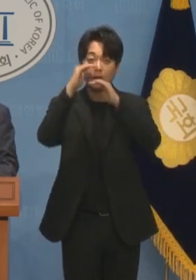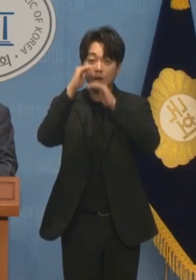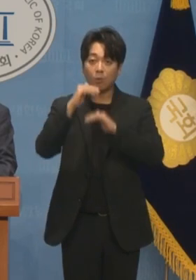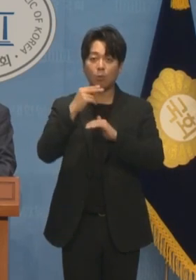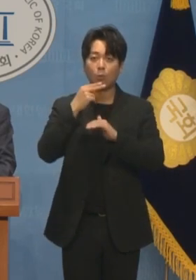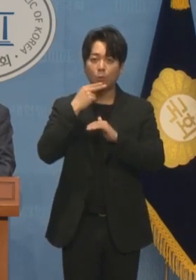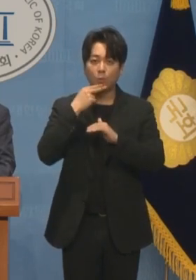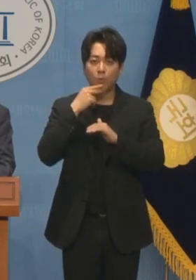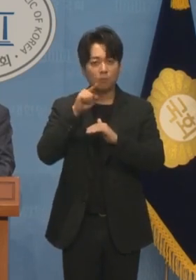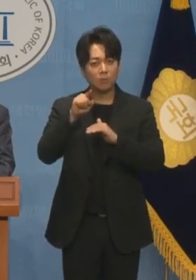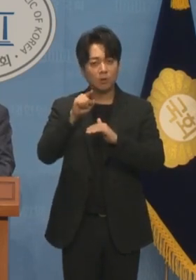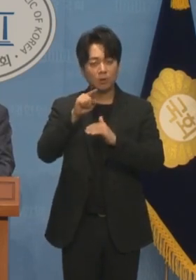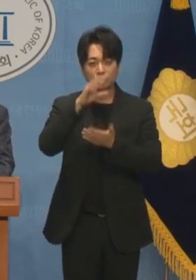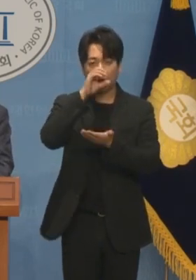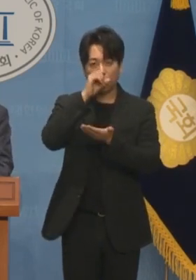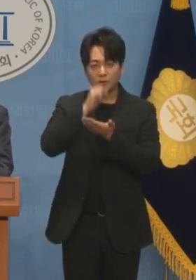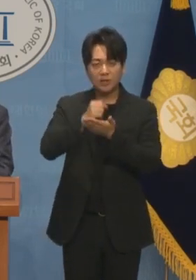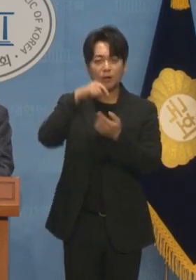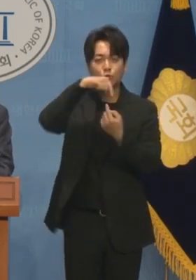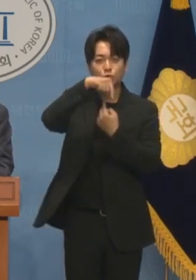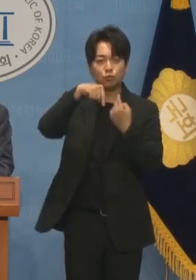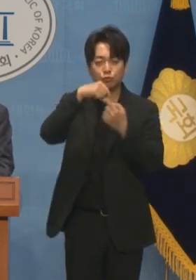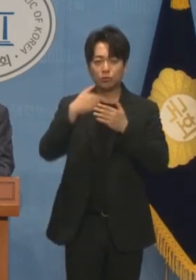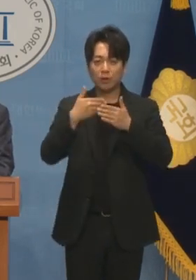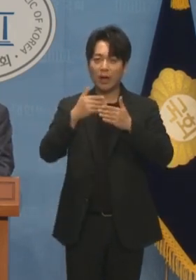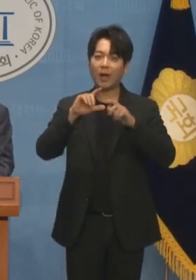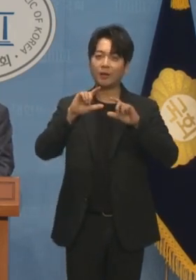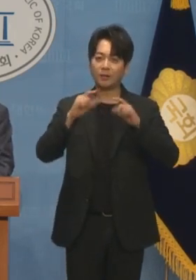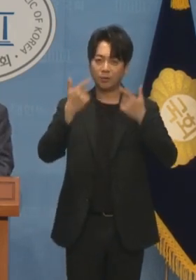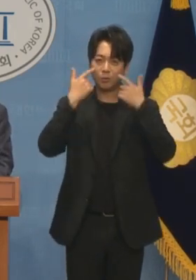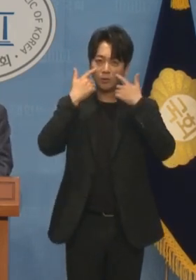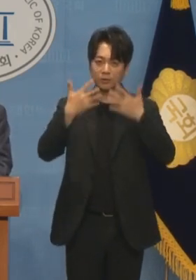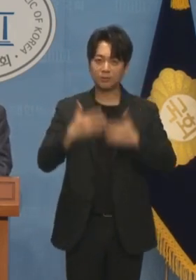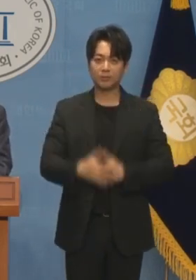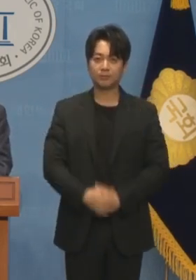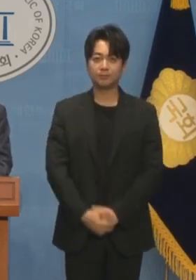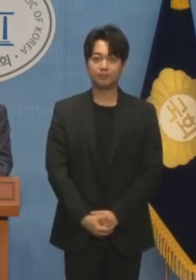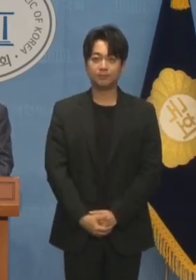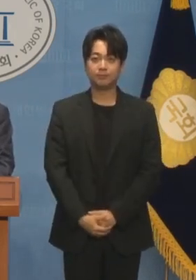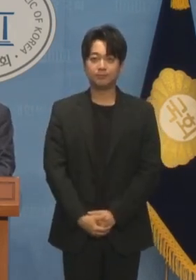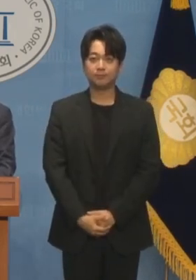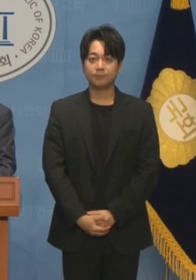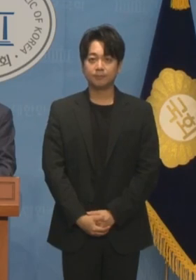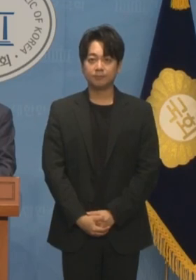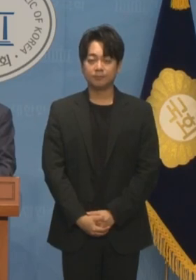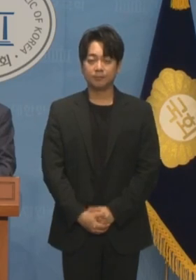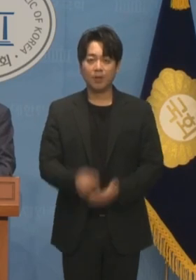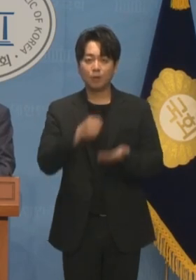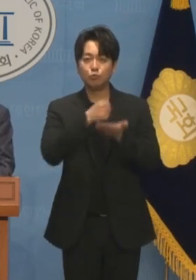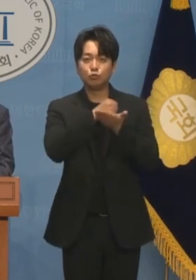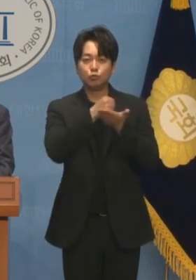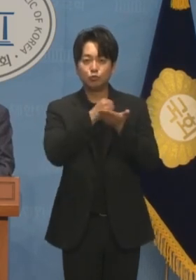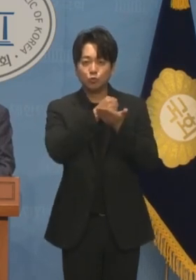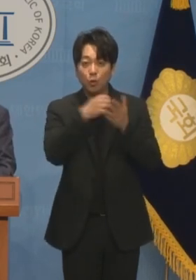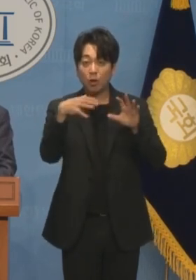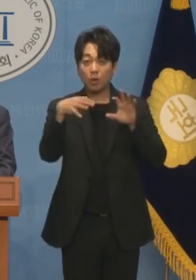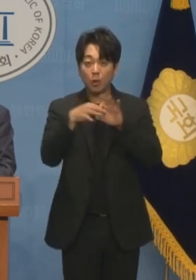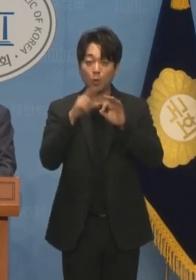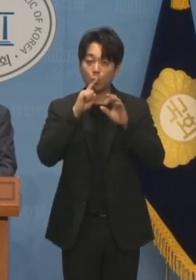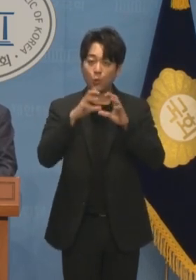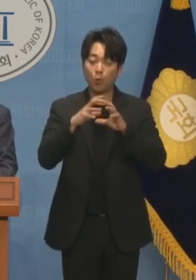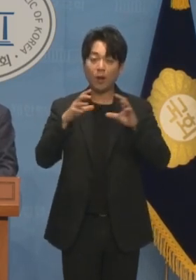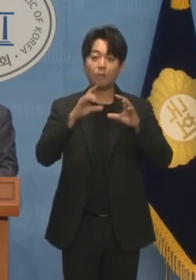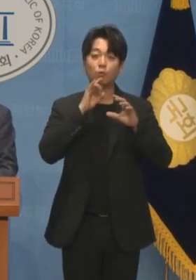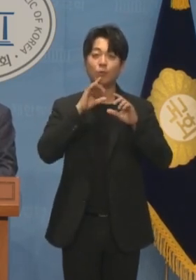정상적인 상황은 아닌 것이 분명합니다. 사이비 무속 논란 이전에 불법적인